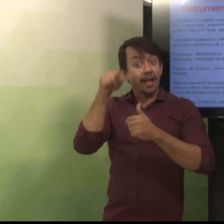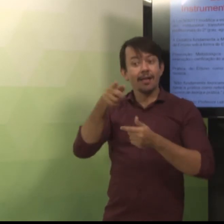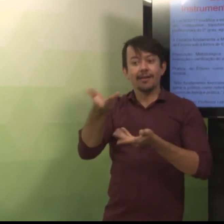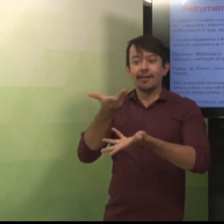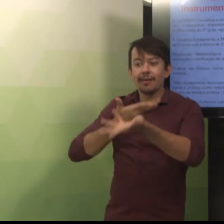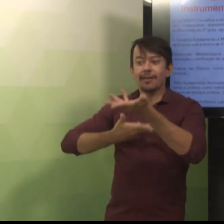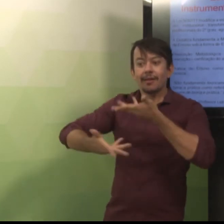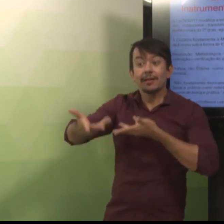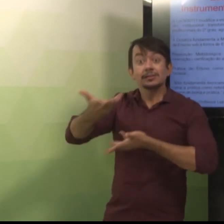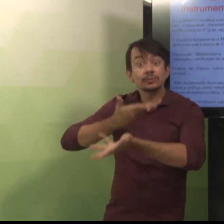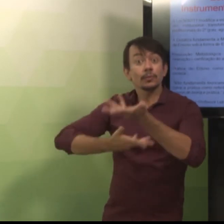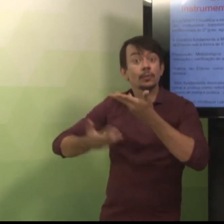assim vamos interagir.